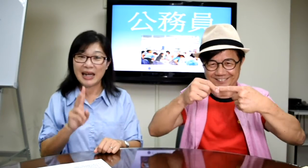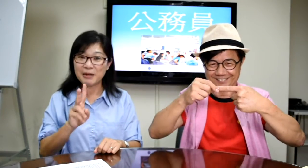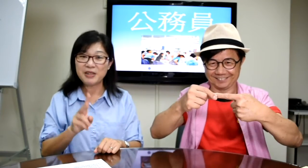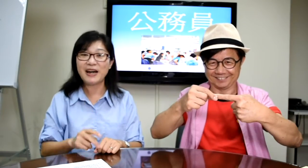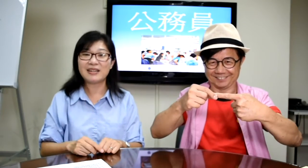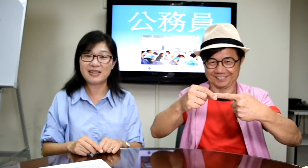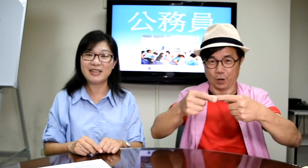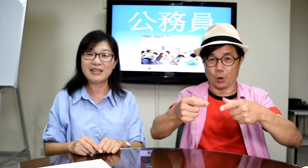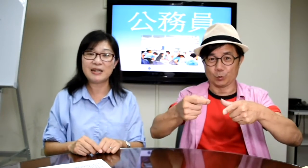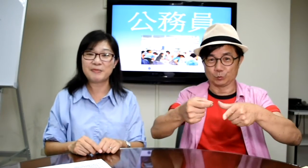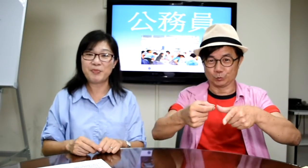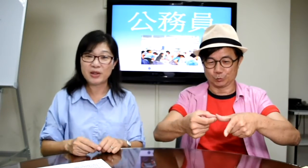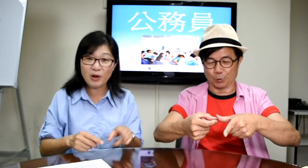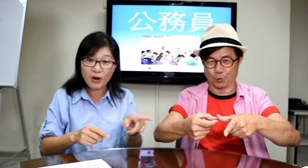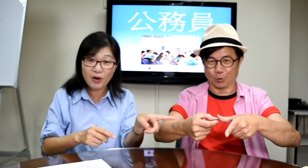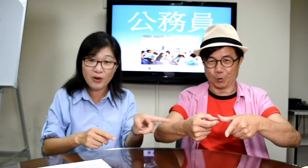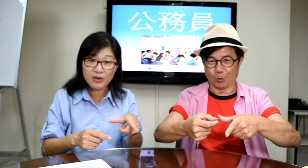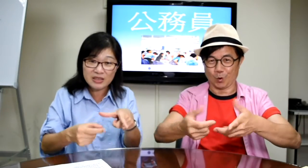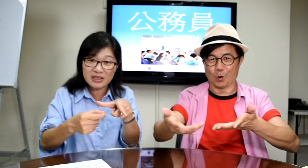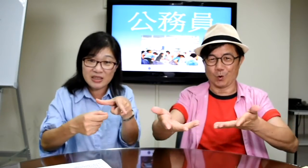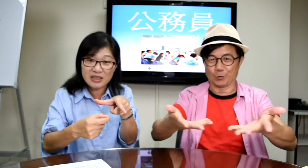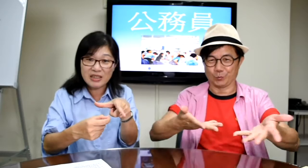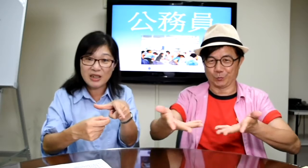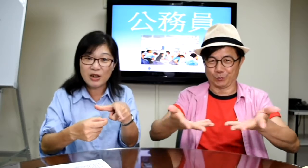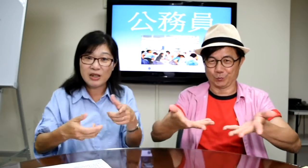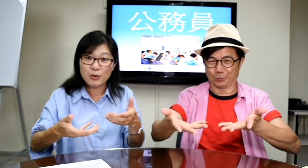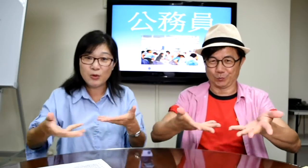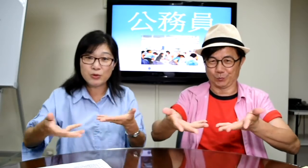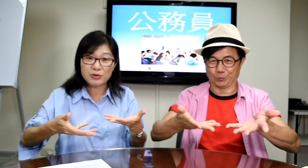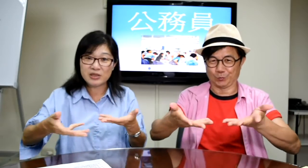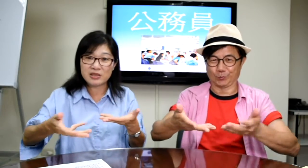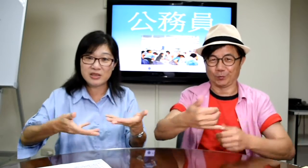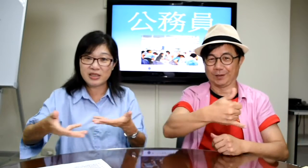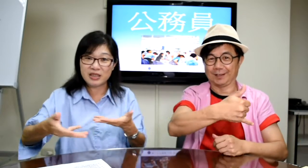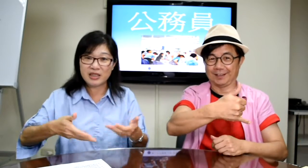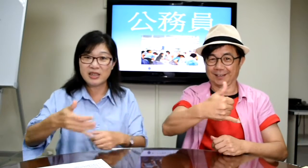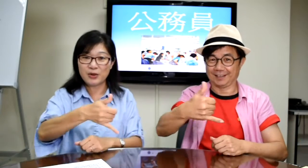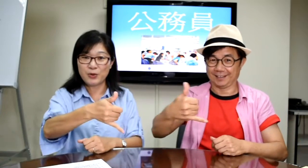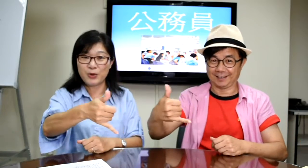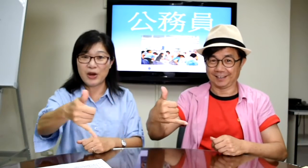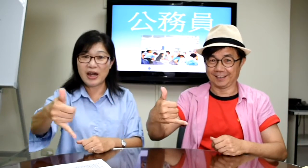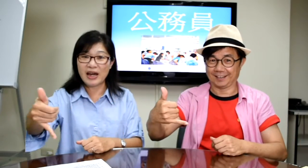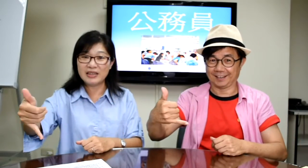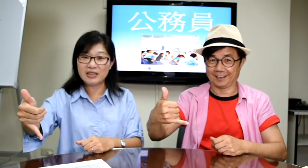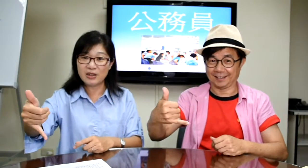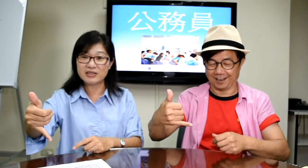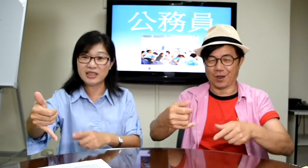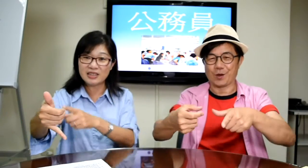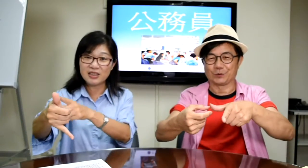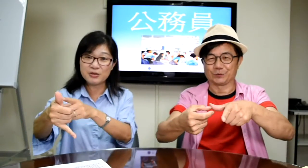法，第一个公字，务是事情。员，好，这个人又出来